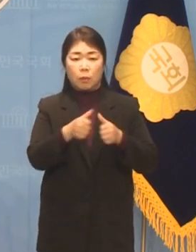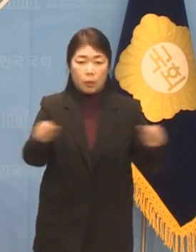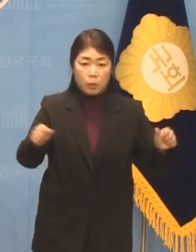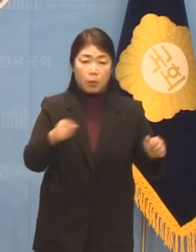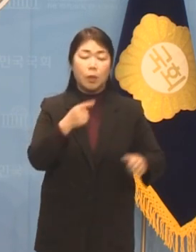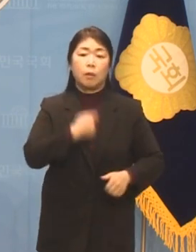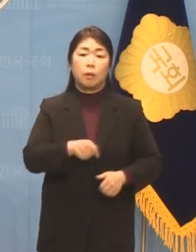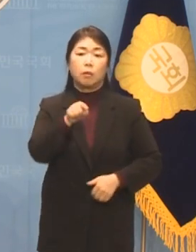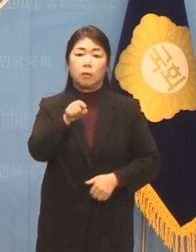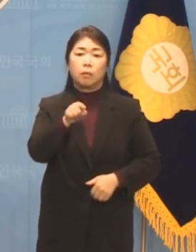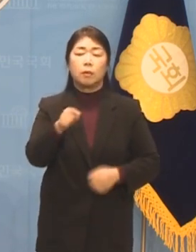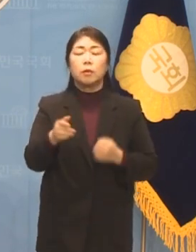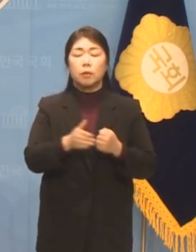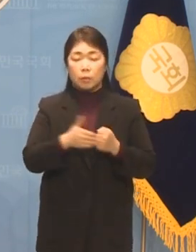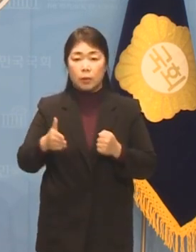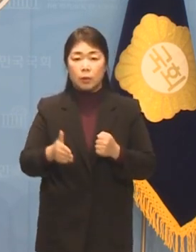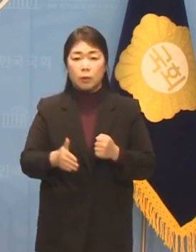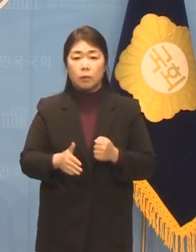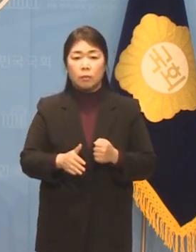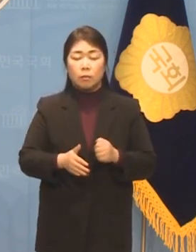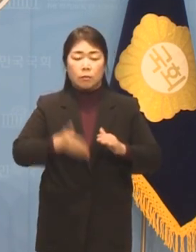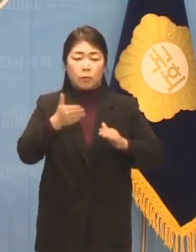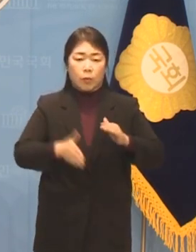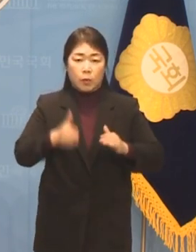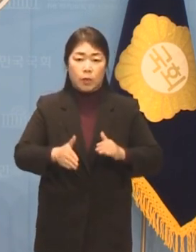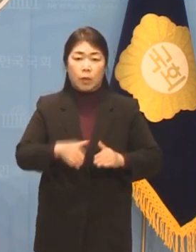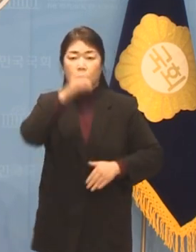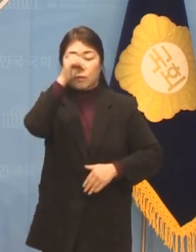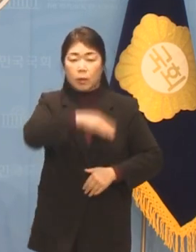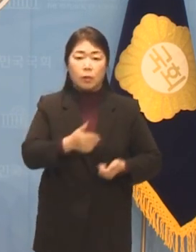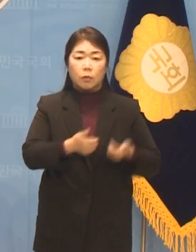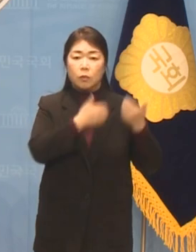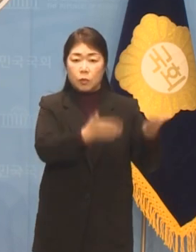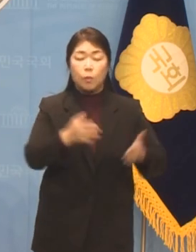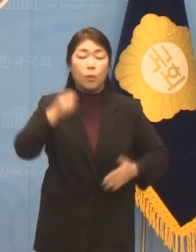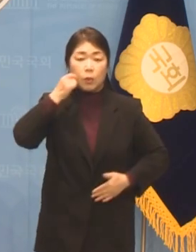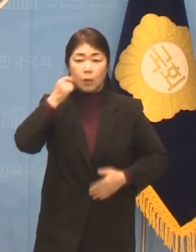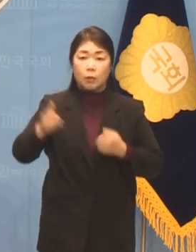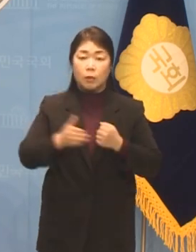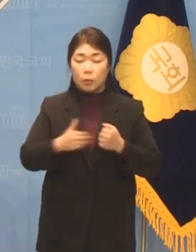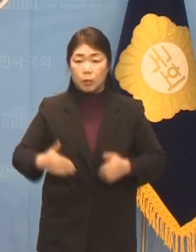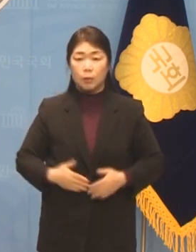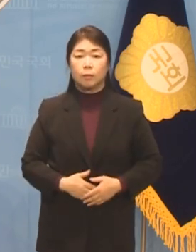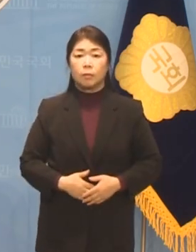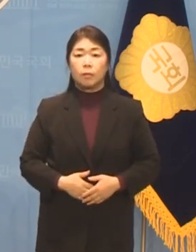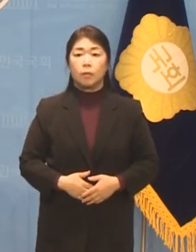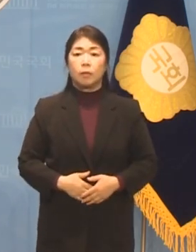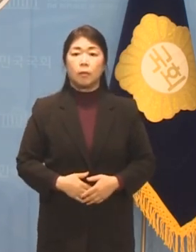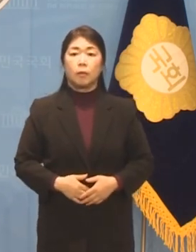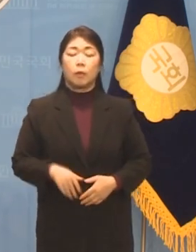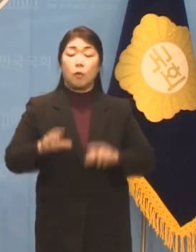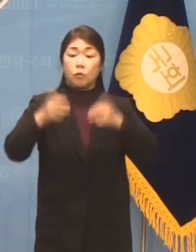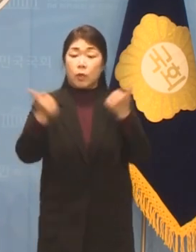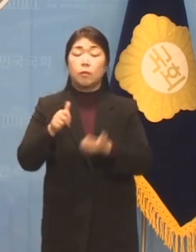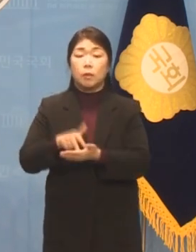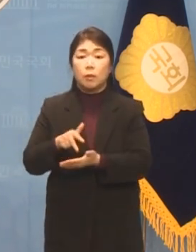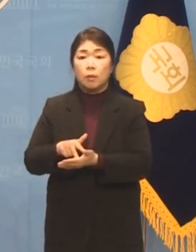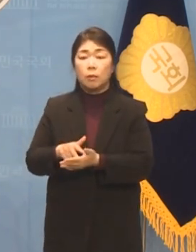있어서 도저히 묵과할 수 없는 굉장히 중대한 범죄입니다. 이에 대해서 우리